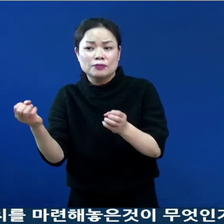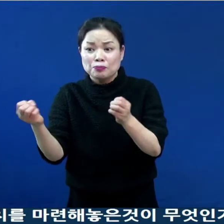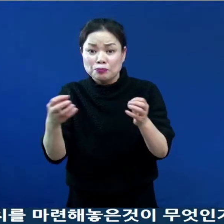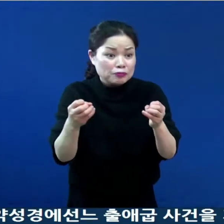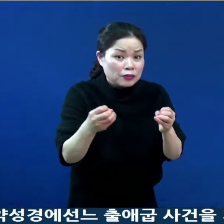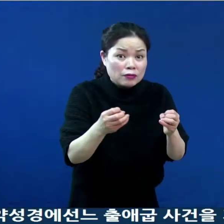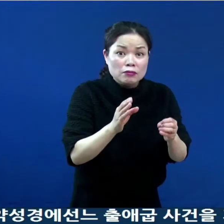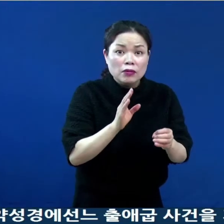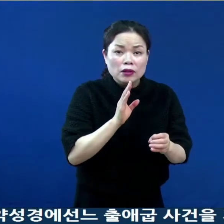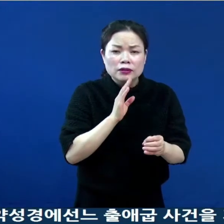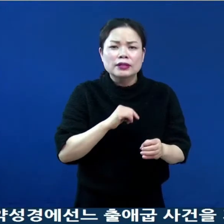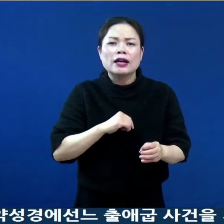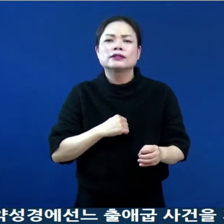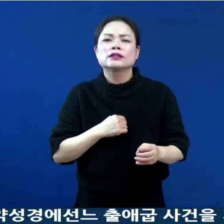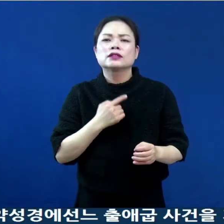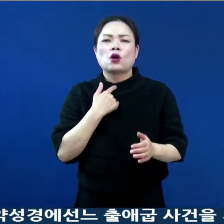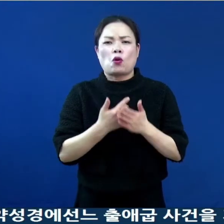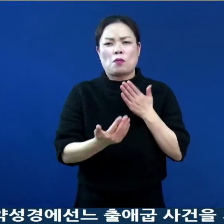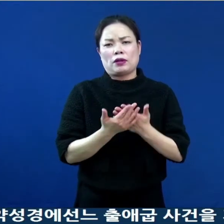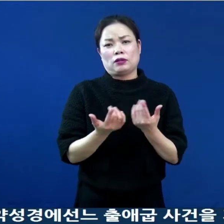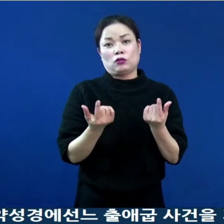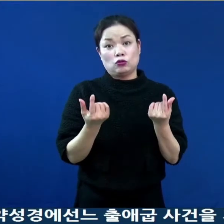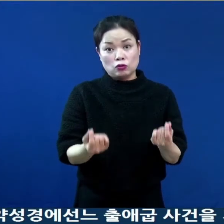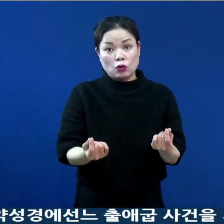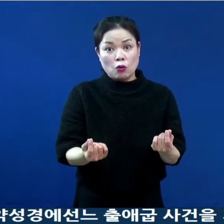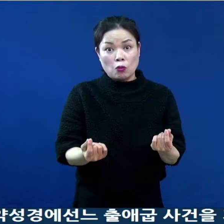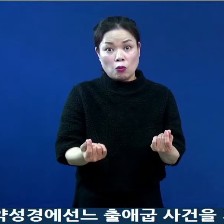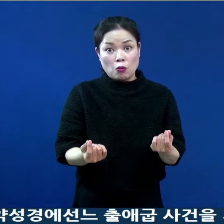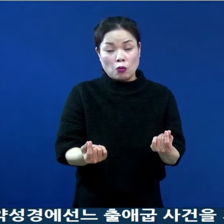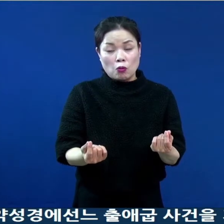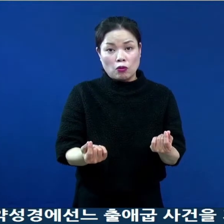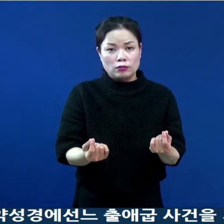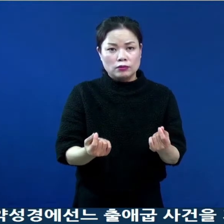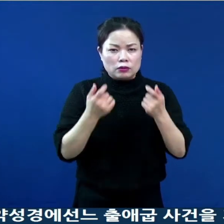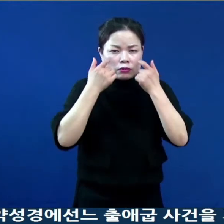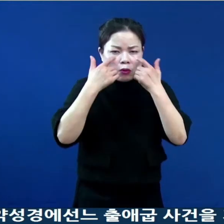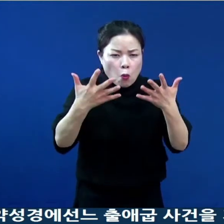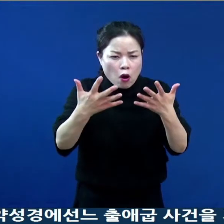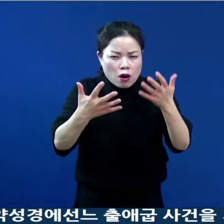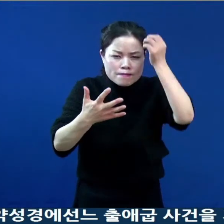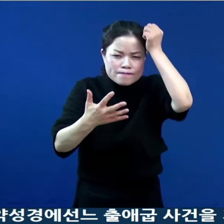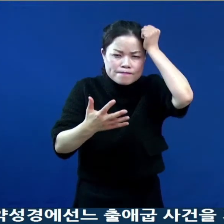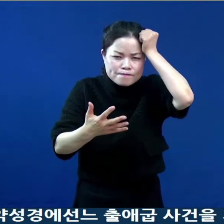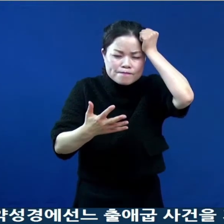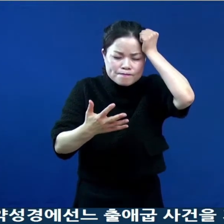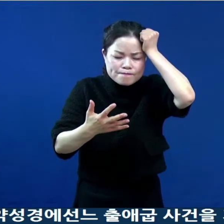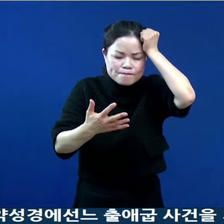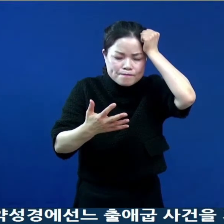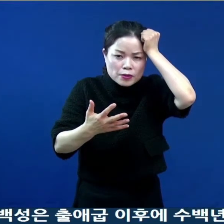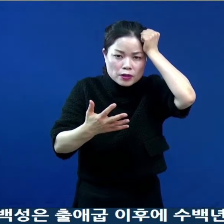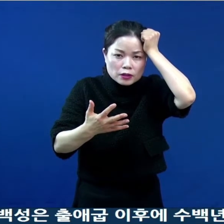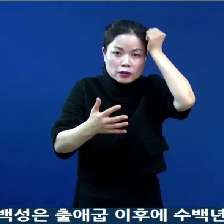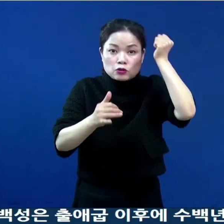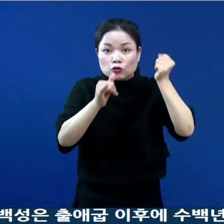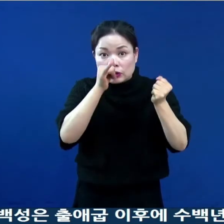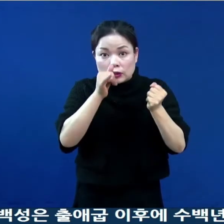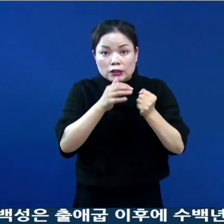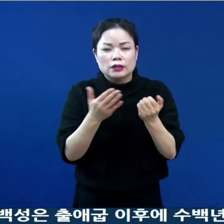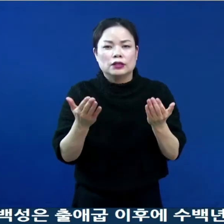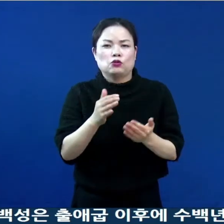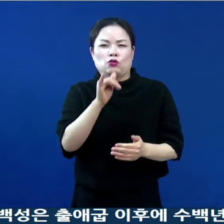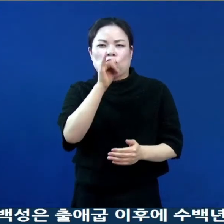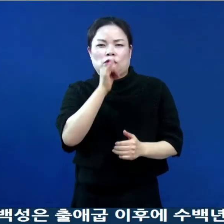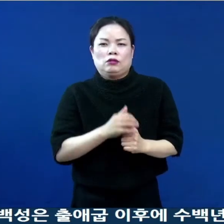사건이 마치 자신들이 경험한 사건인 것처럼 그렇게 생생하게 기억에 불러올 수 있는 그런 일들도